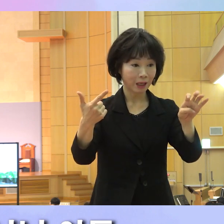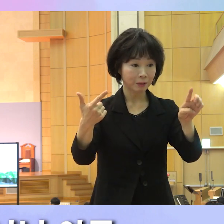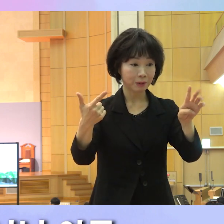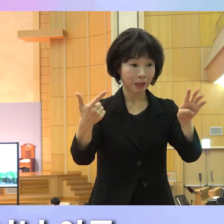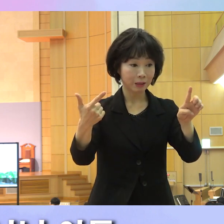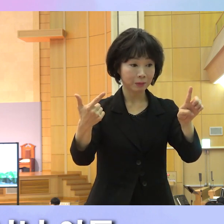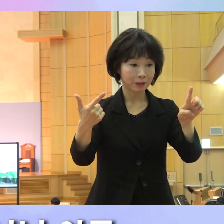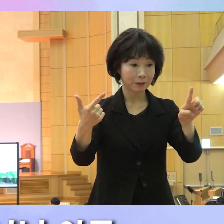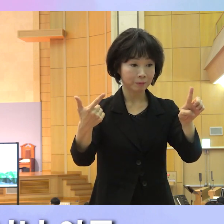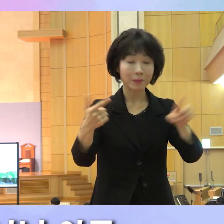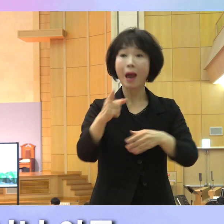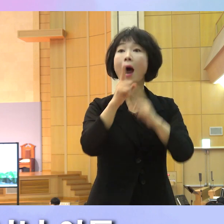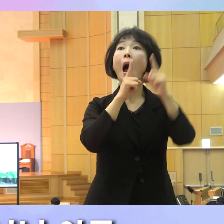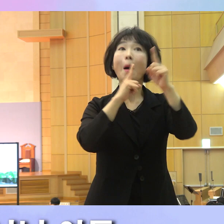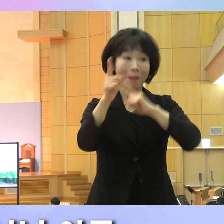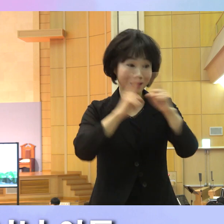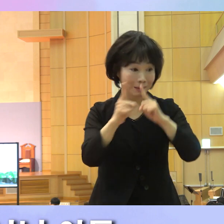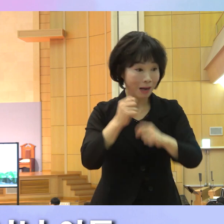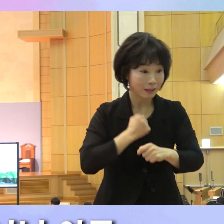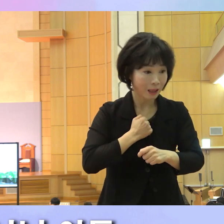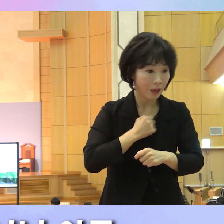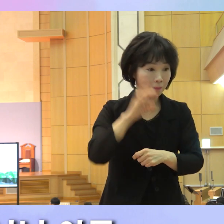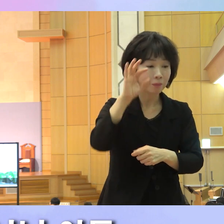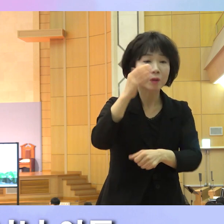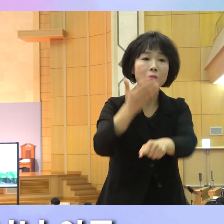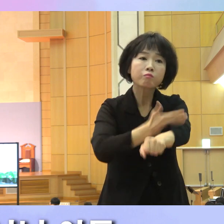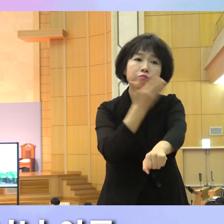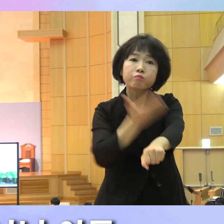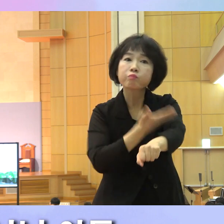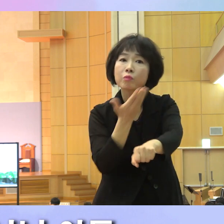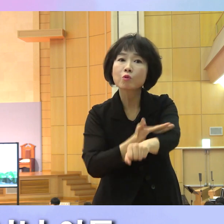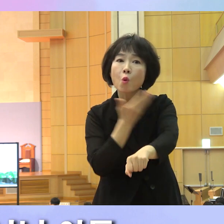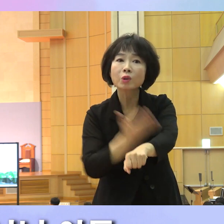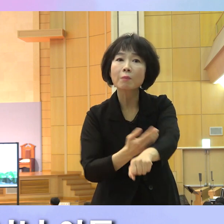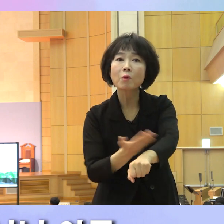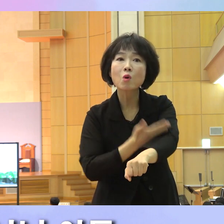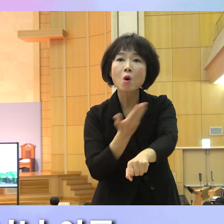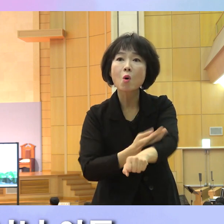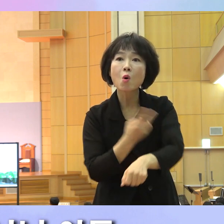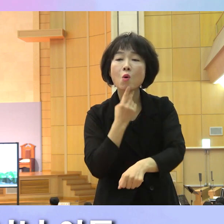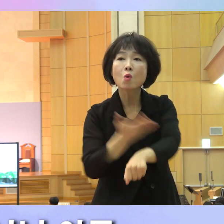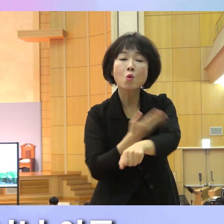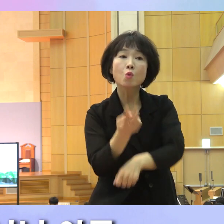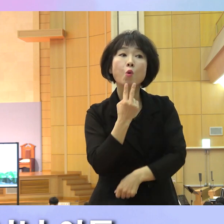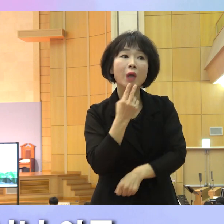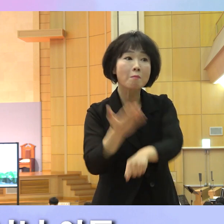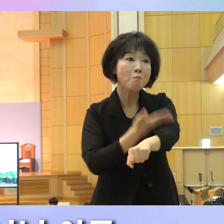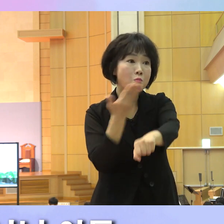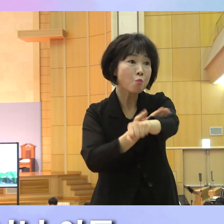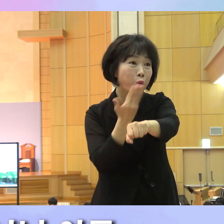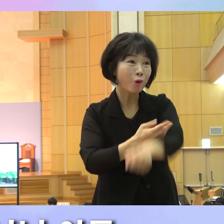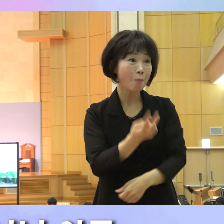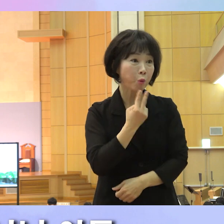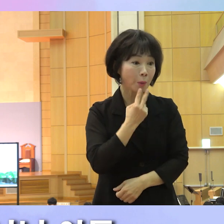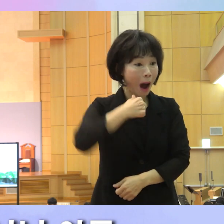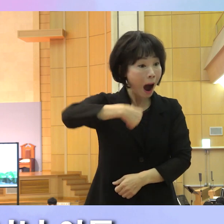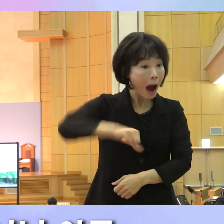42절부터 보겠습니다. 저 헷갈려요. 가로대 이는 요셉의 아들